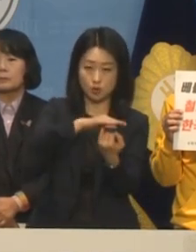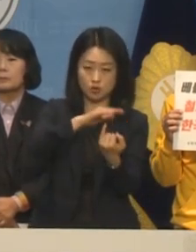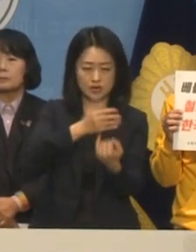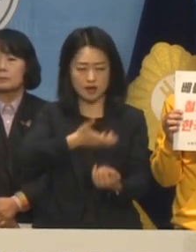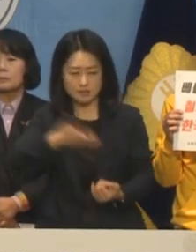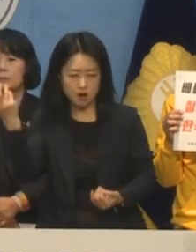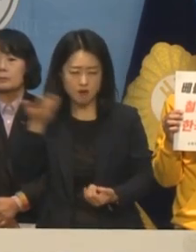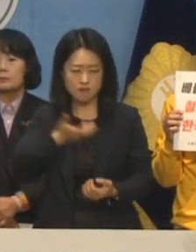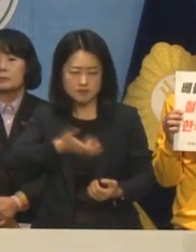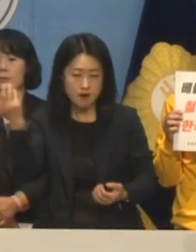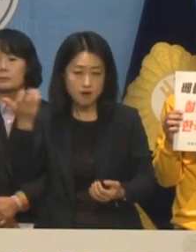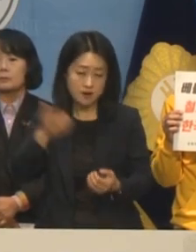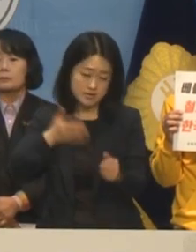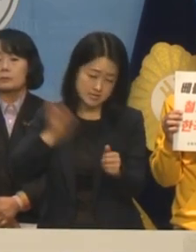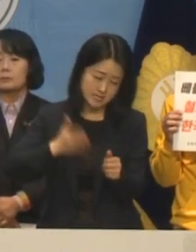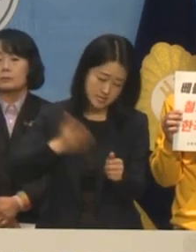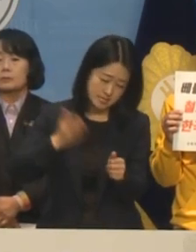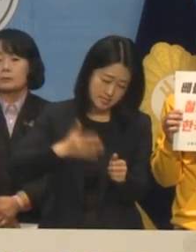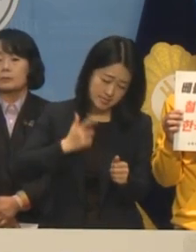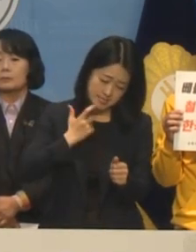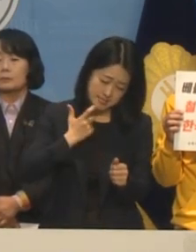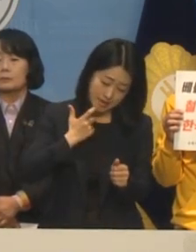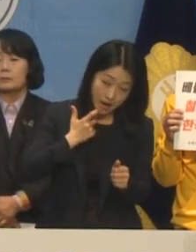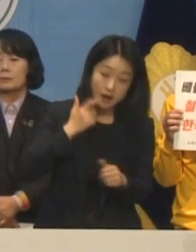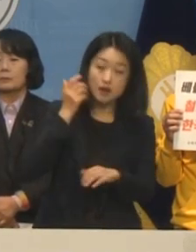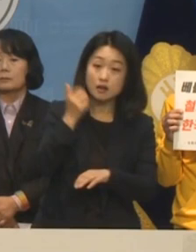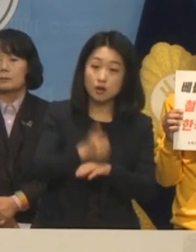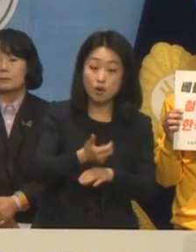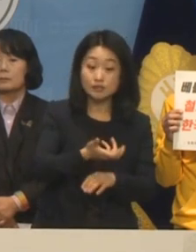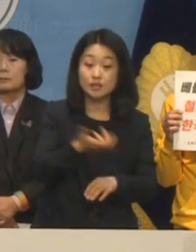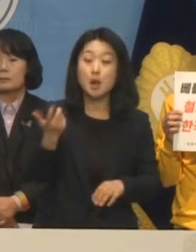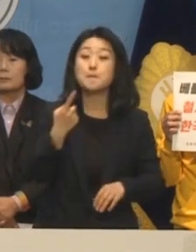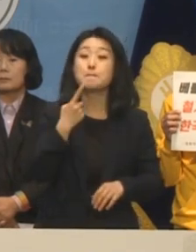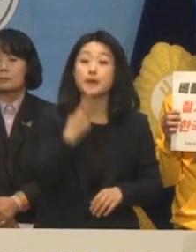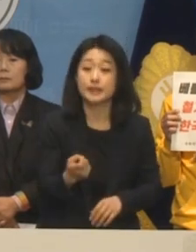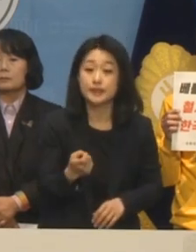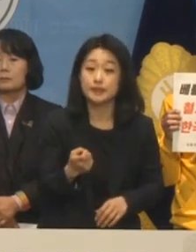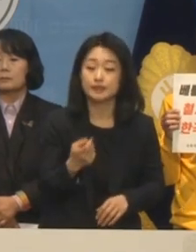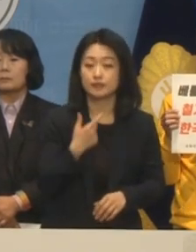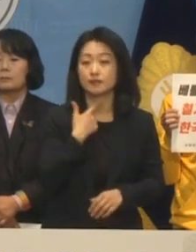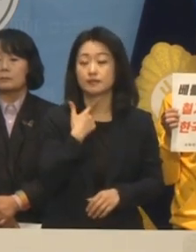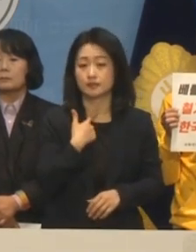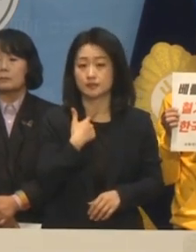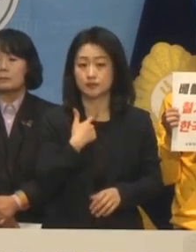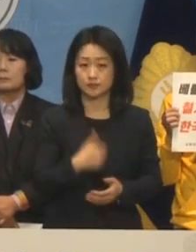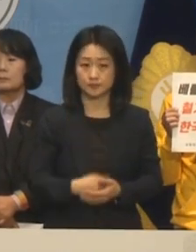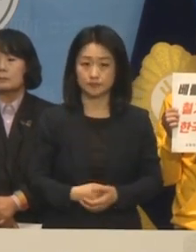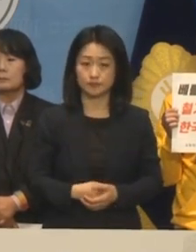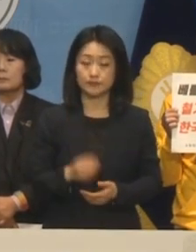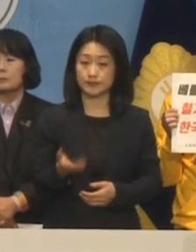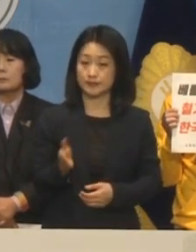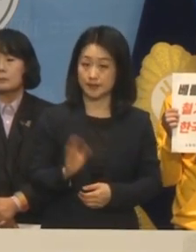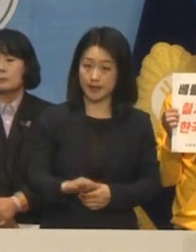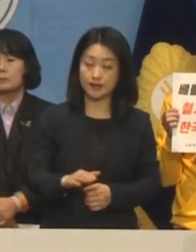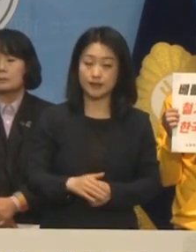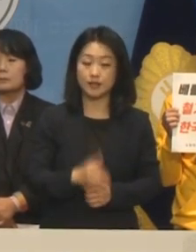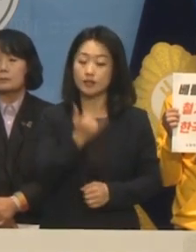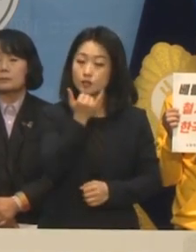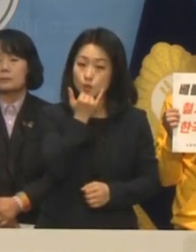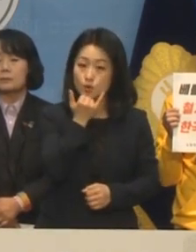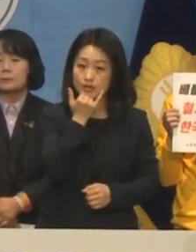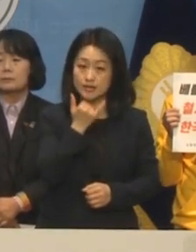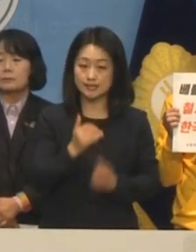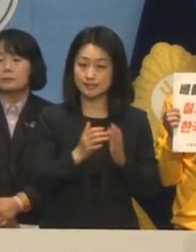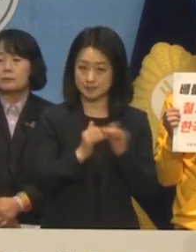철거를 요구했고 결국 소녀상이 철거될 뻔한 상황까지 초래되었습니다. 하지만 독일